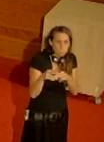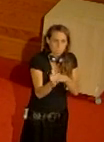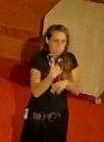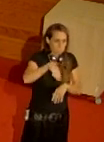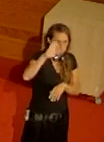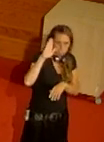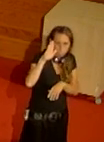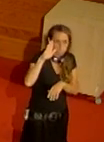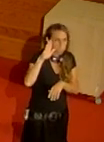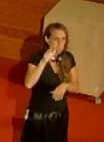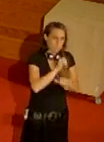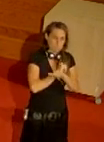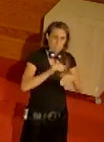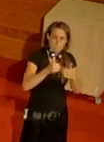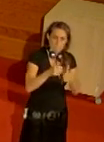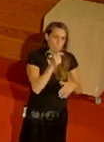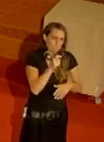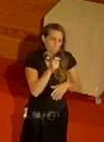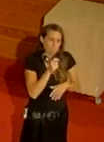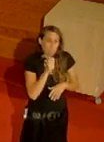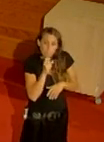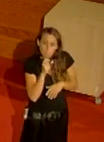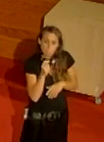Mercedes y echaron micrófono y